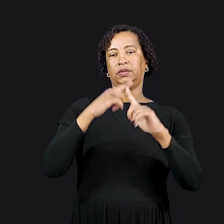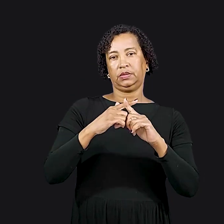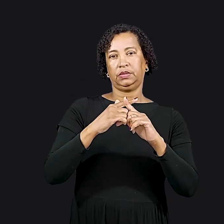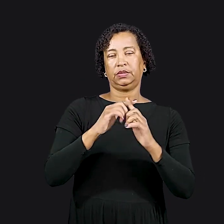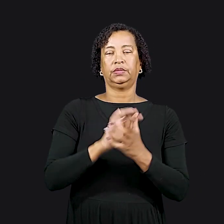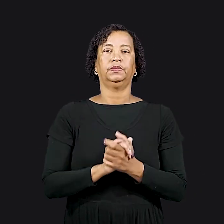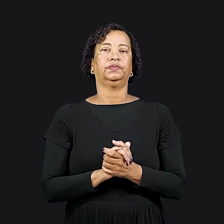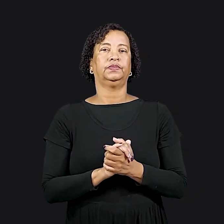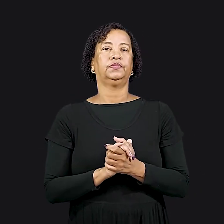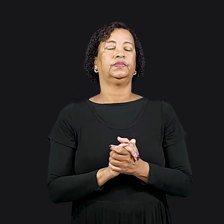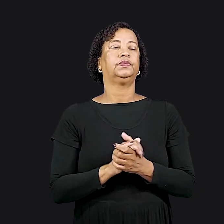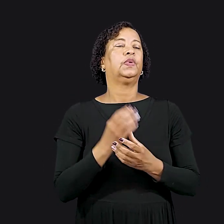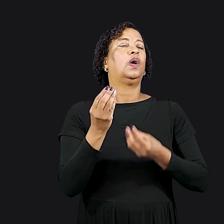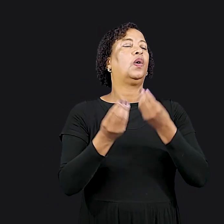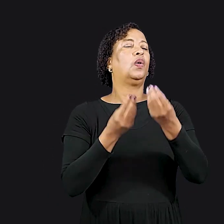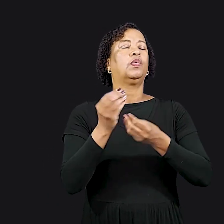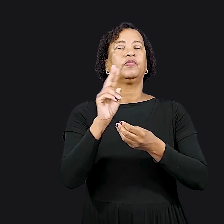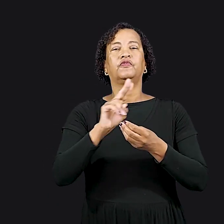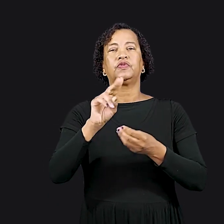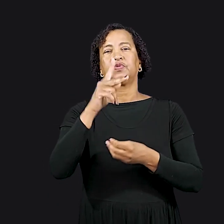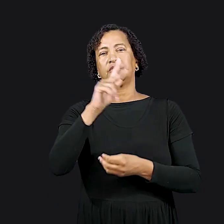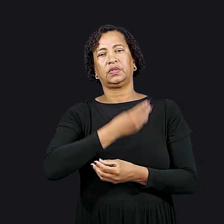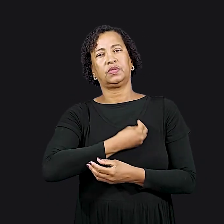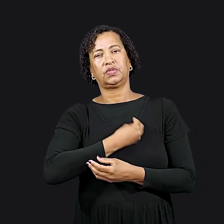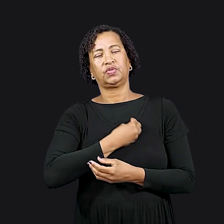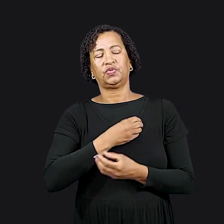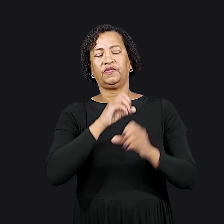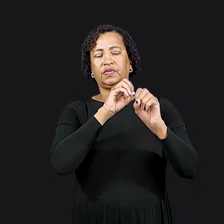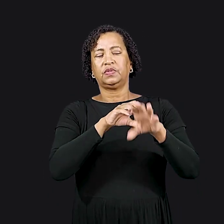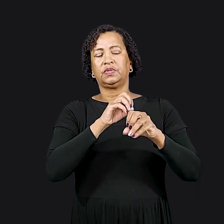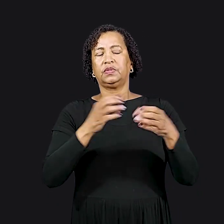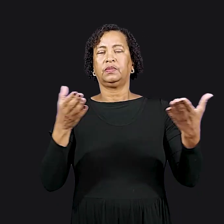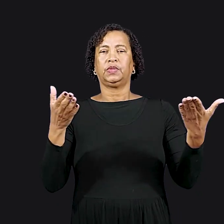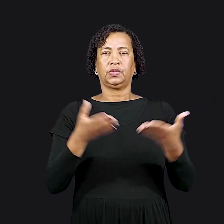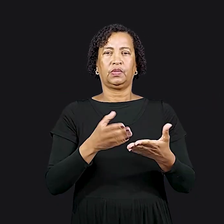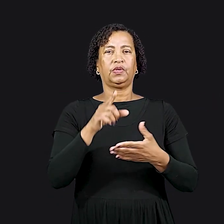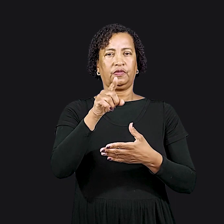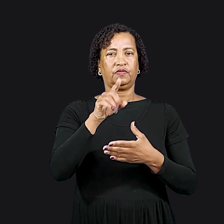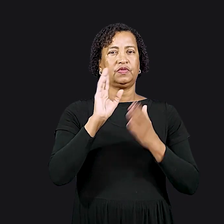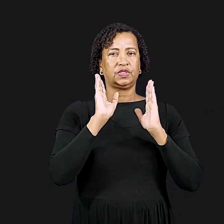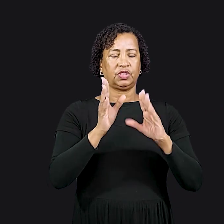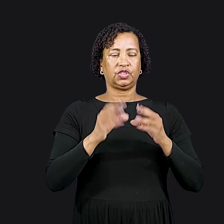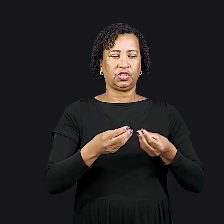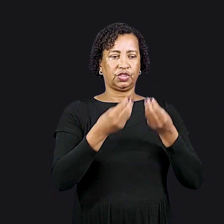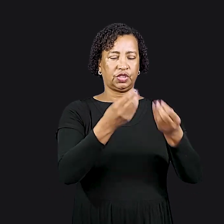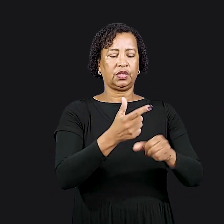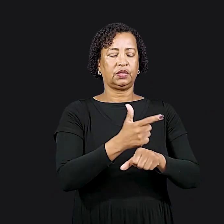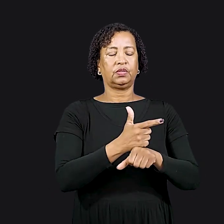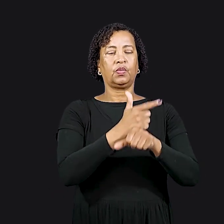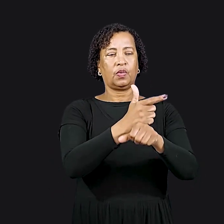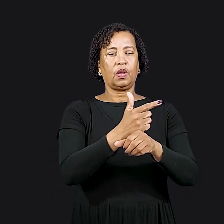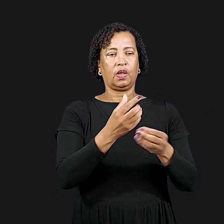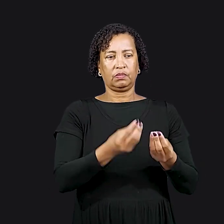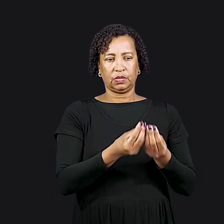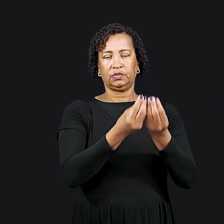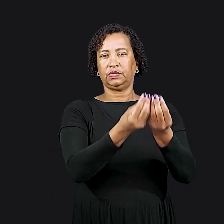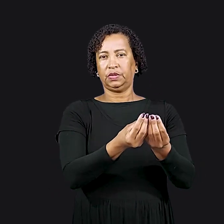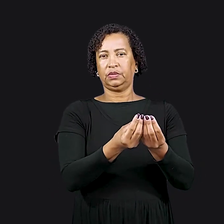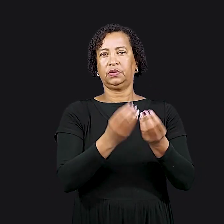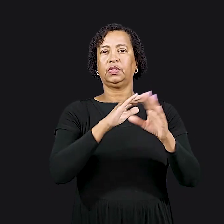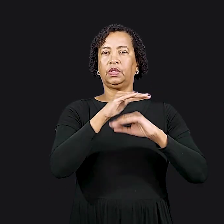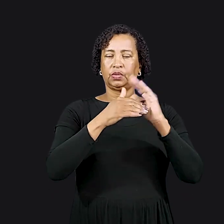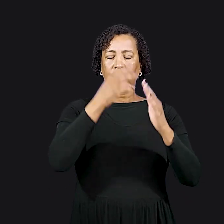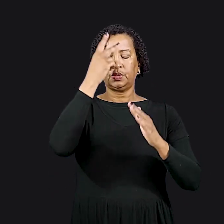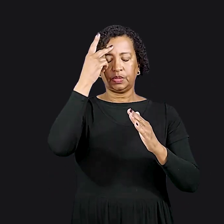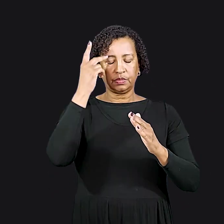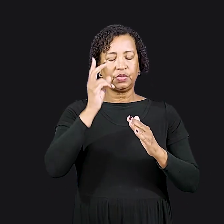igrejas. Qual é a aplicação para a sua vida desse ensinamento, hein? Você já deu uma arma de caça como oferta? Todo